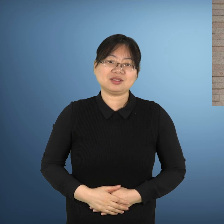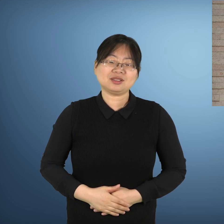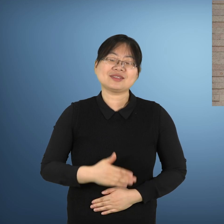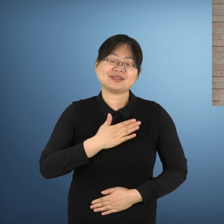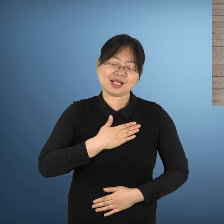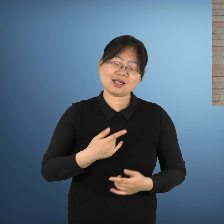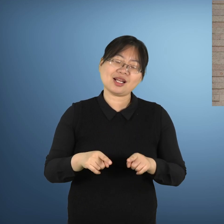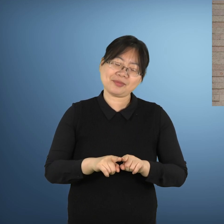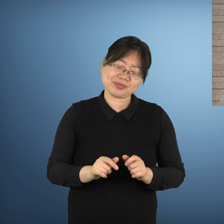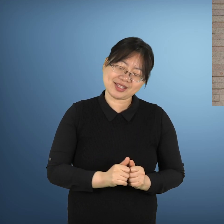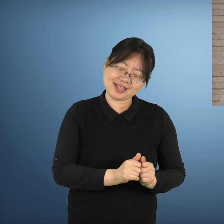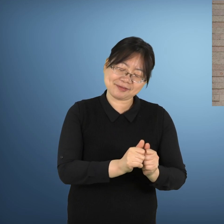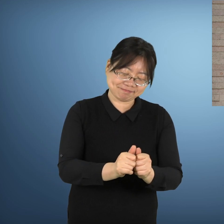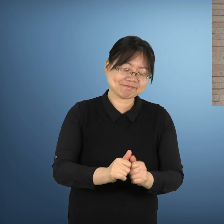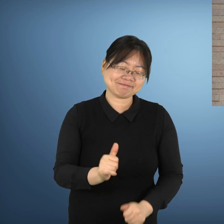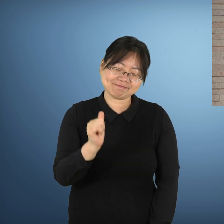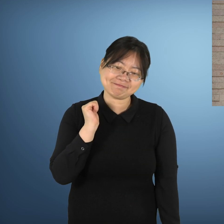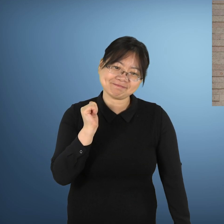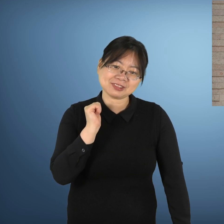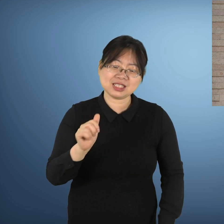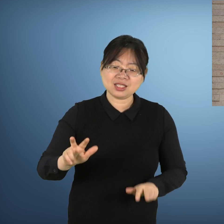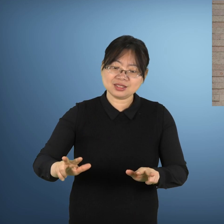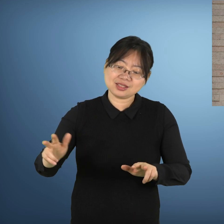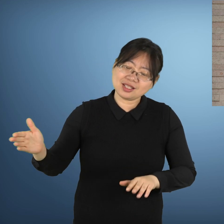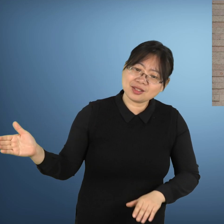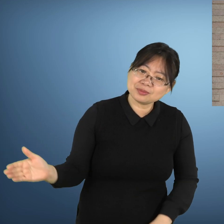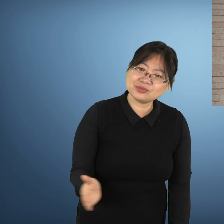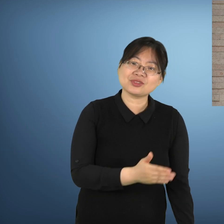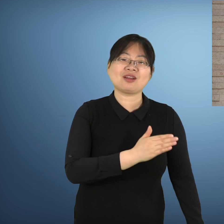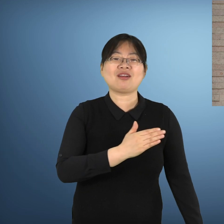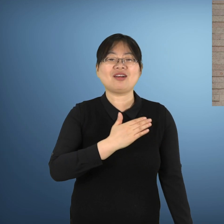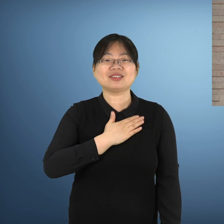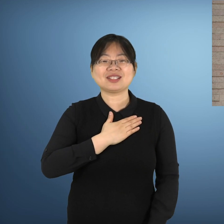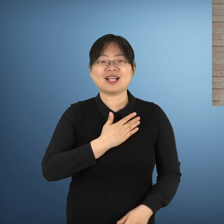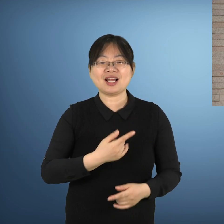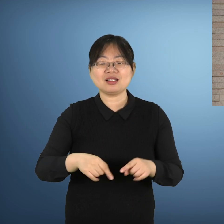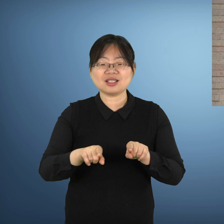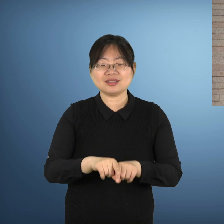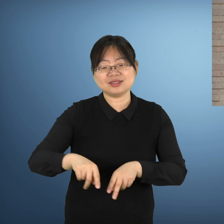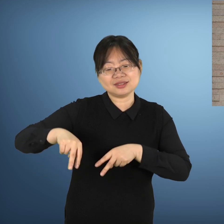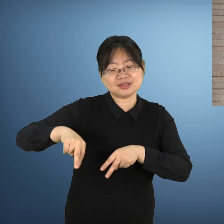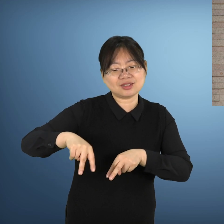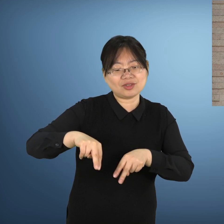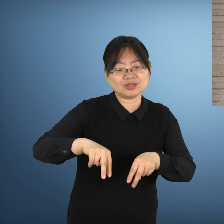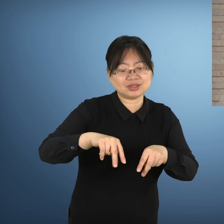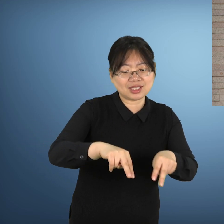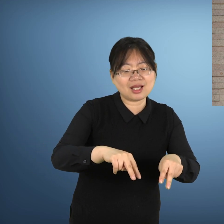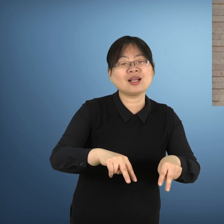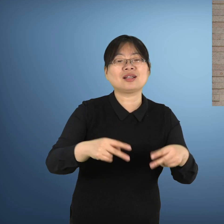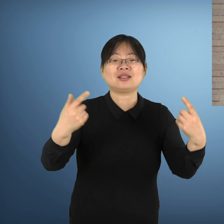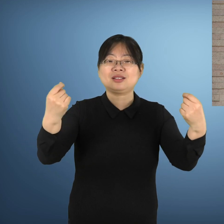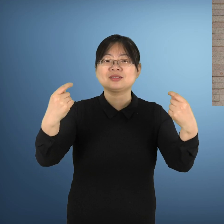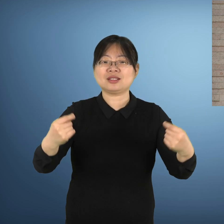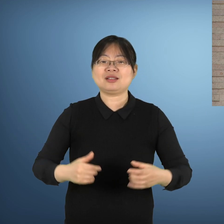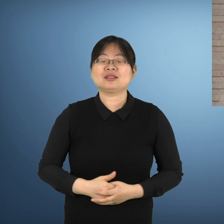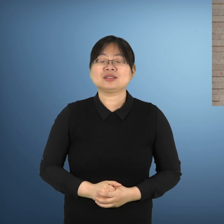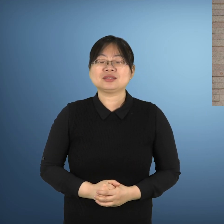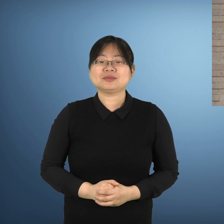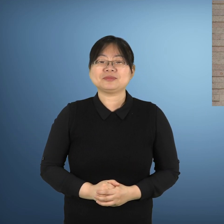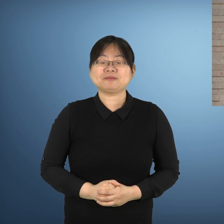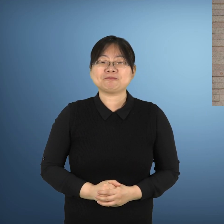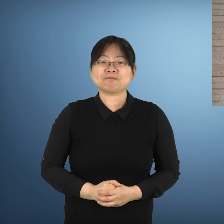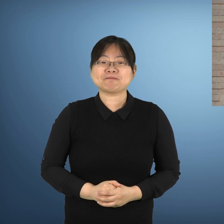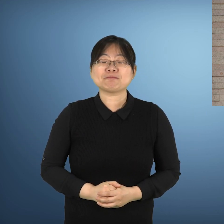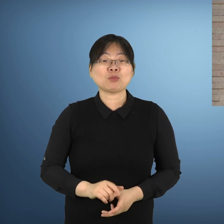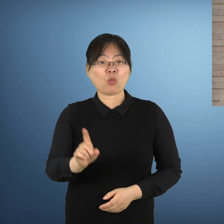나랑 같이 가자 그 뜻이에요. 이제부터 나랑 같이 걷자 그 뜻이에요. 그러니까 이 말은 무슨